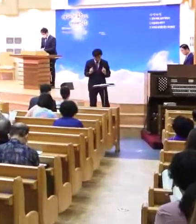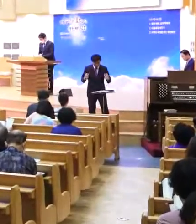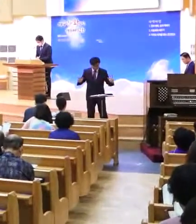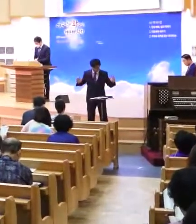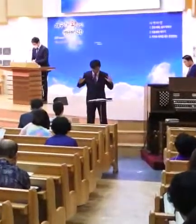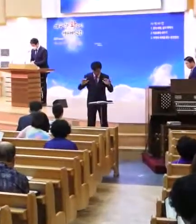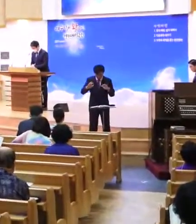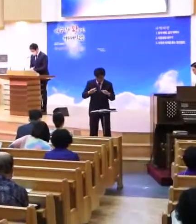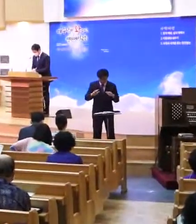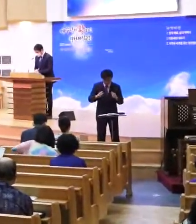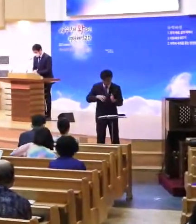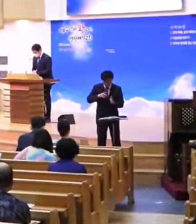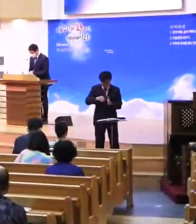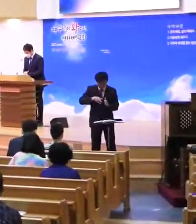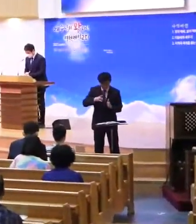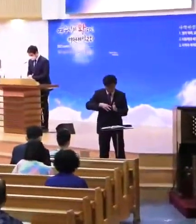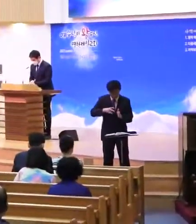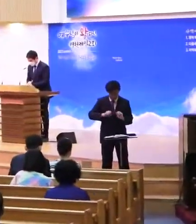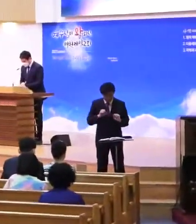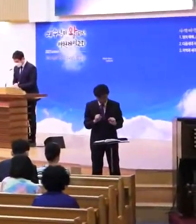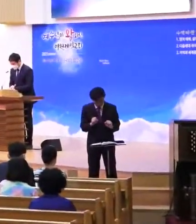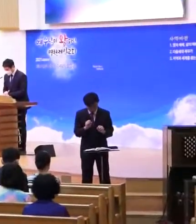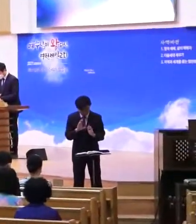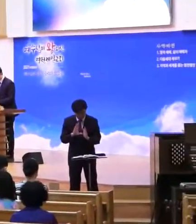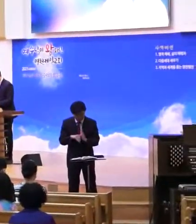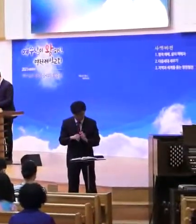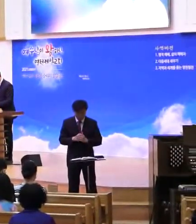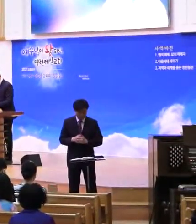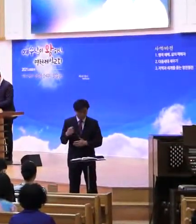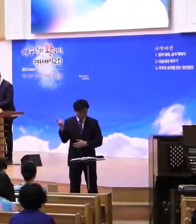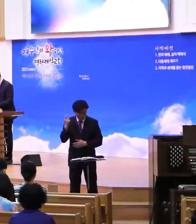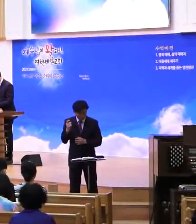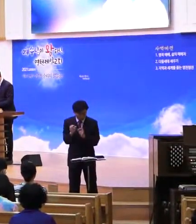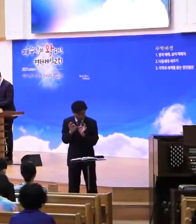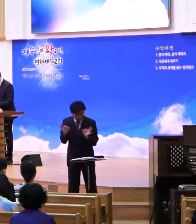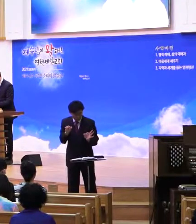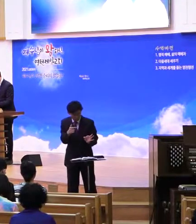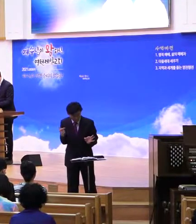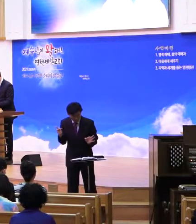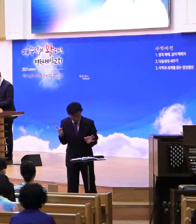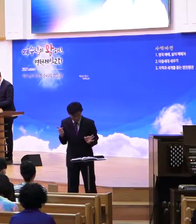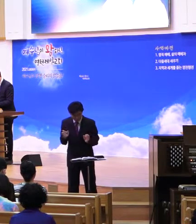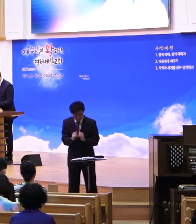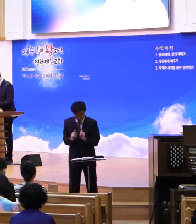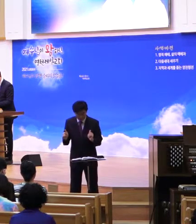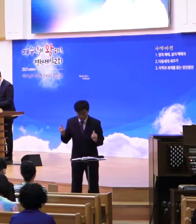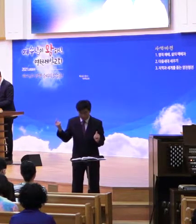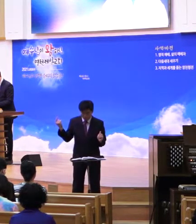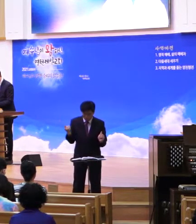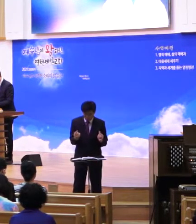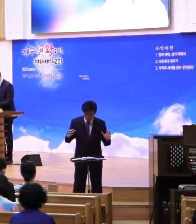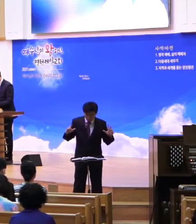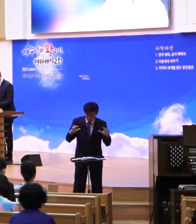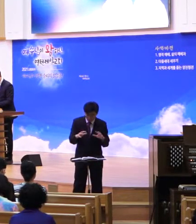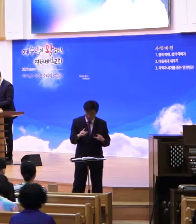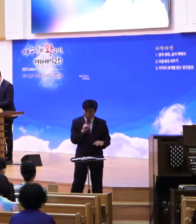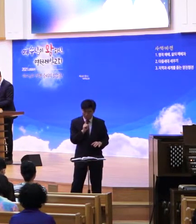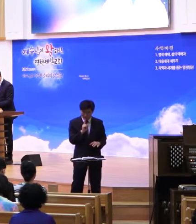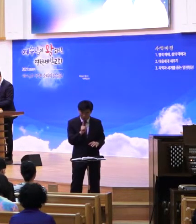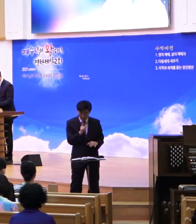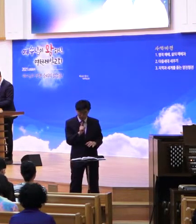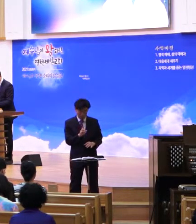와서 예루살렘에 머물러 있더니 이 소리가 나매 큰 무리가 모여 각각 자기의 방언으로 제자들이 말하는